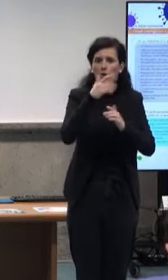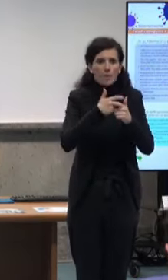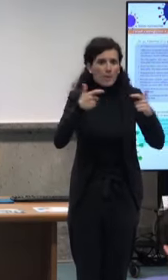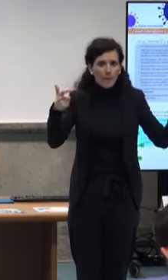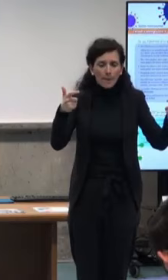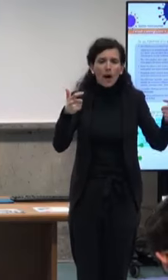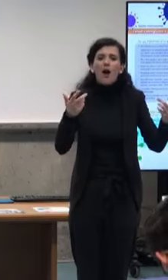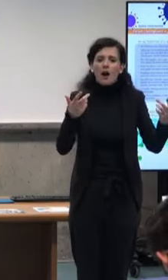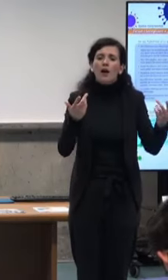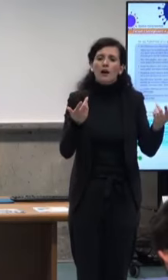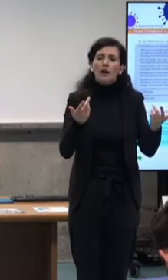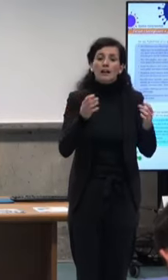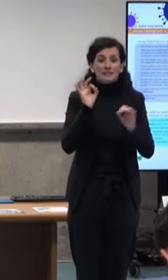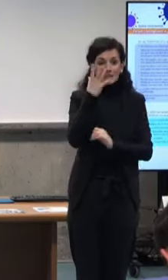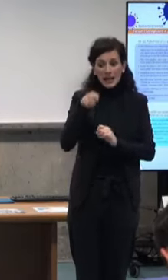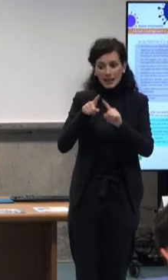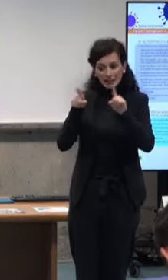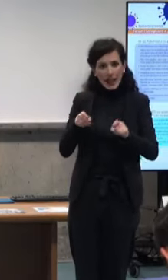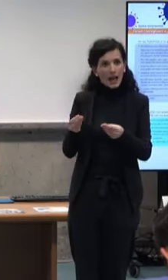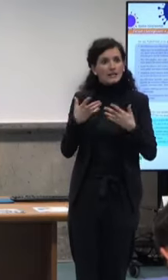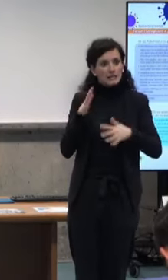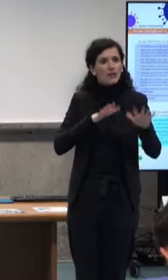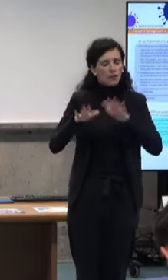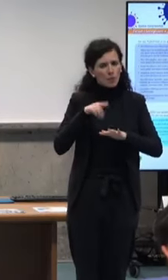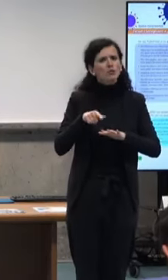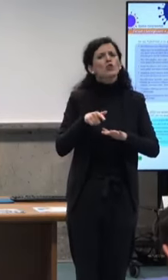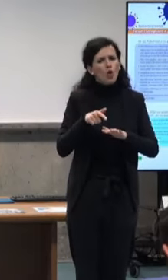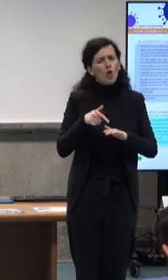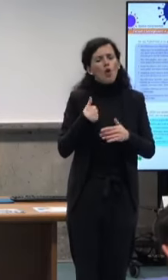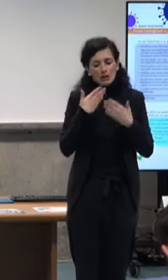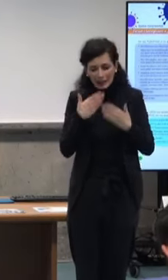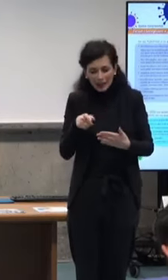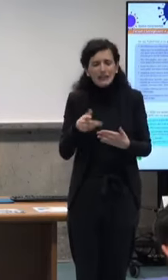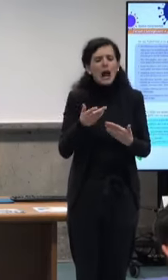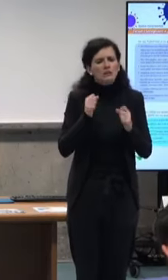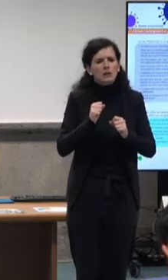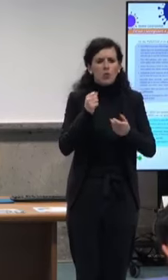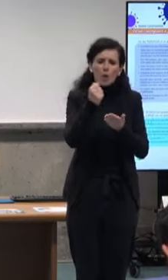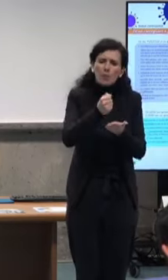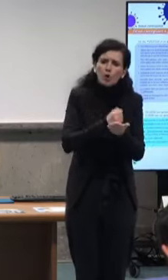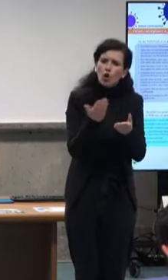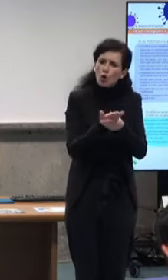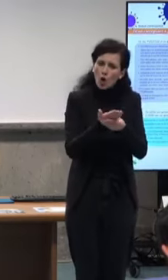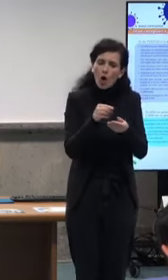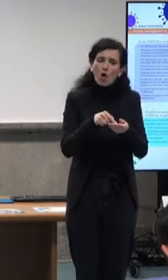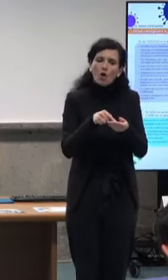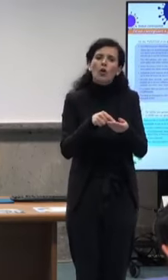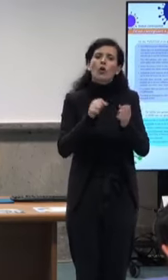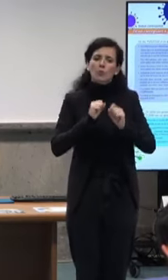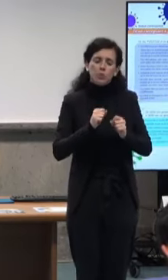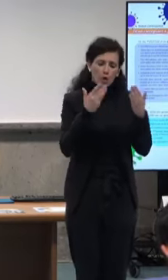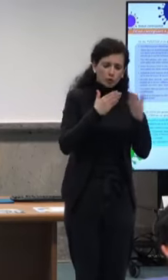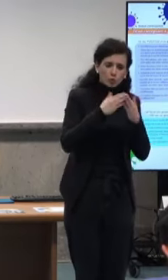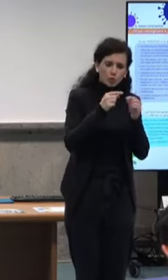questo venga verificato sarà necessario per i protocolli specifici che usano i test diagnostico quindi o il tampone o